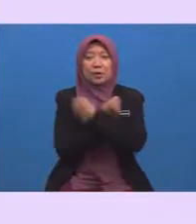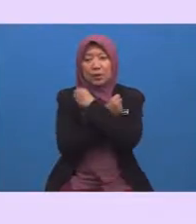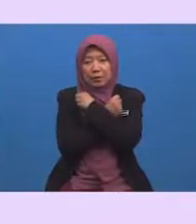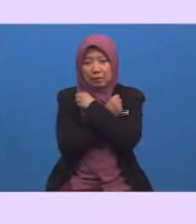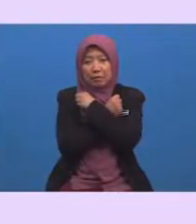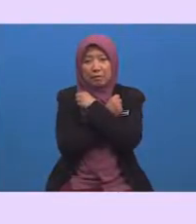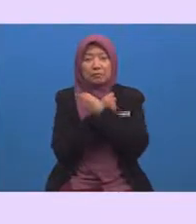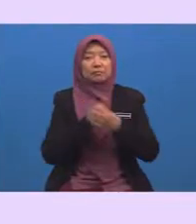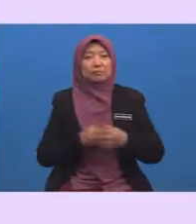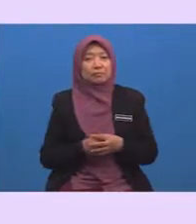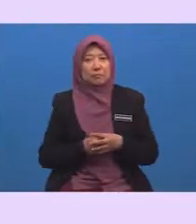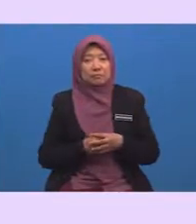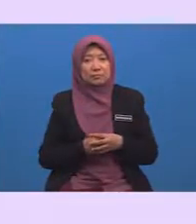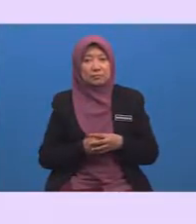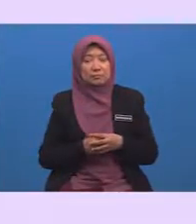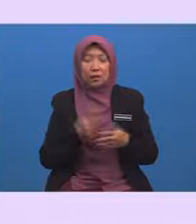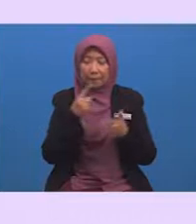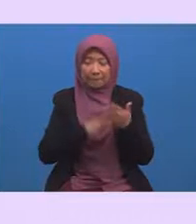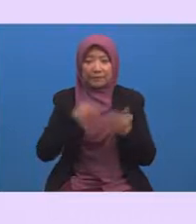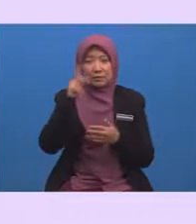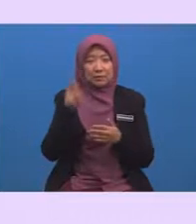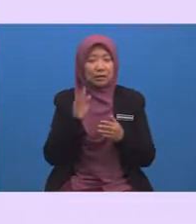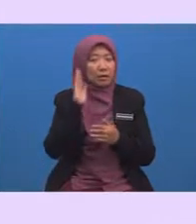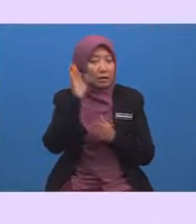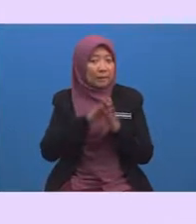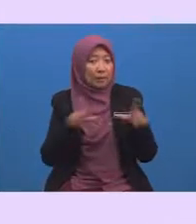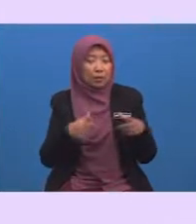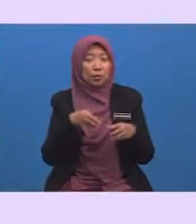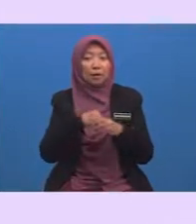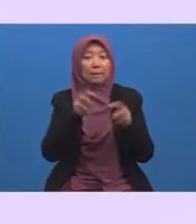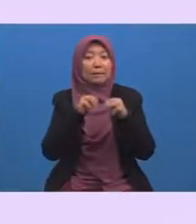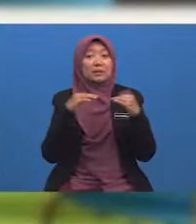menyayangi, apakah yang akan berlaku dalam masyarakat?